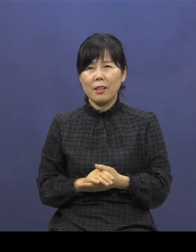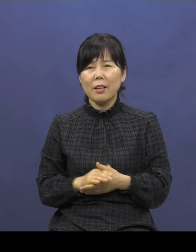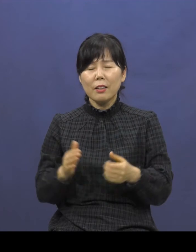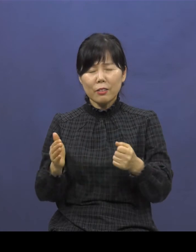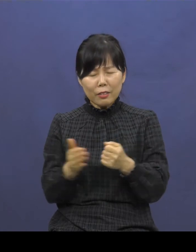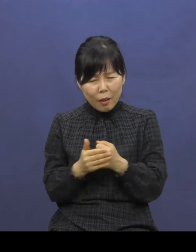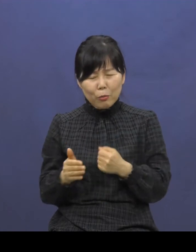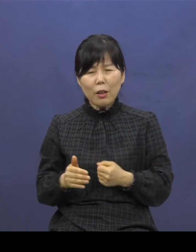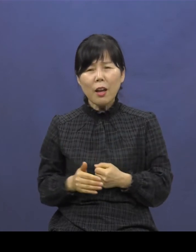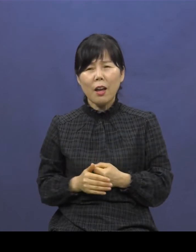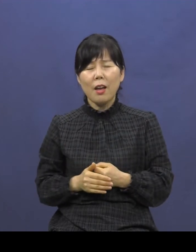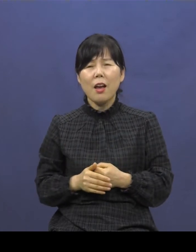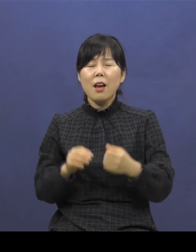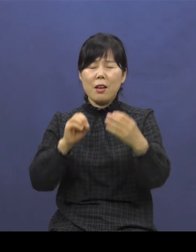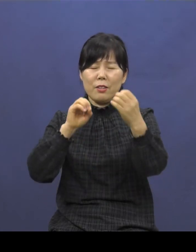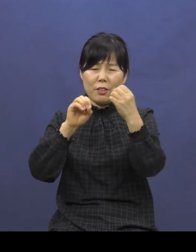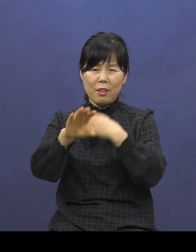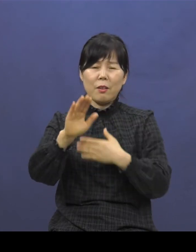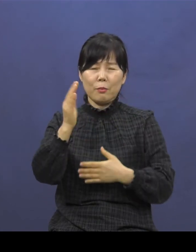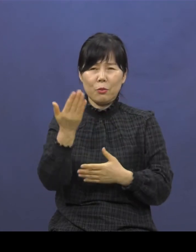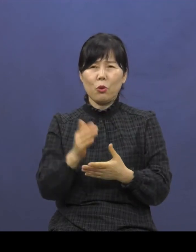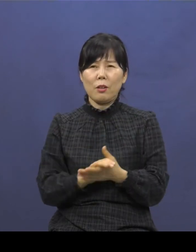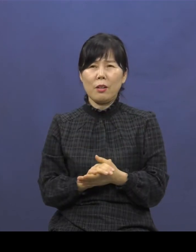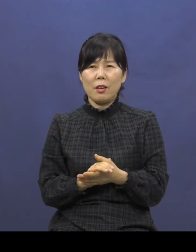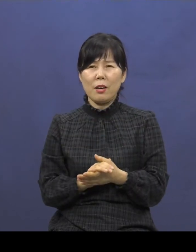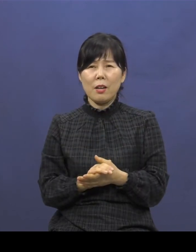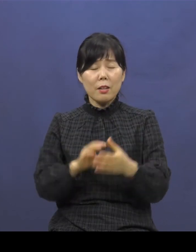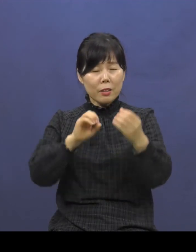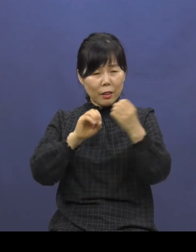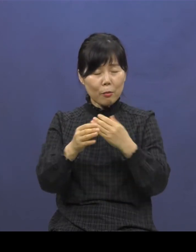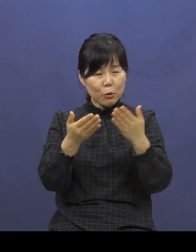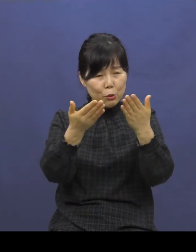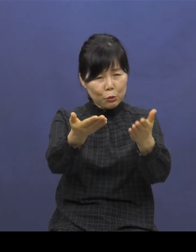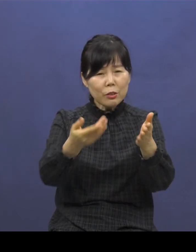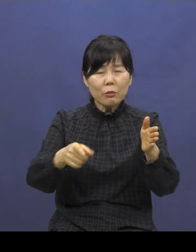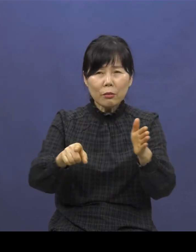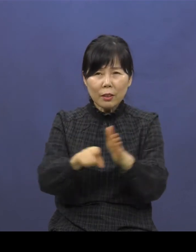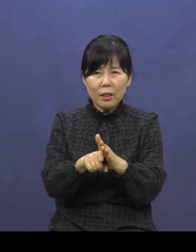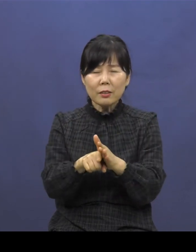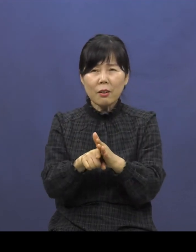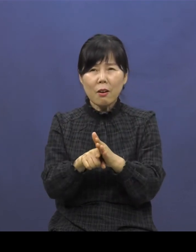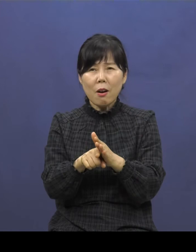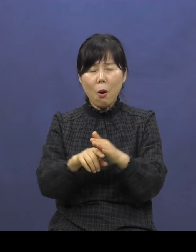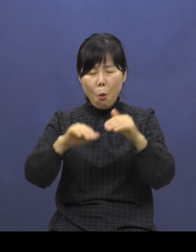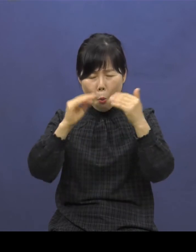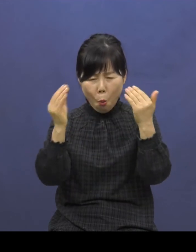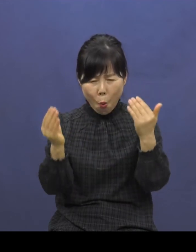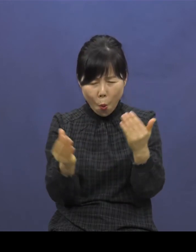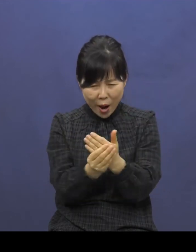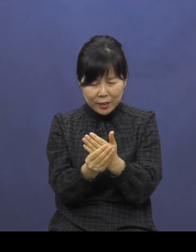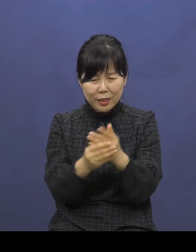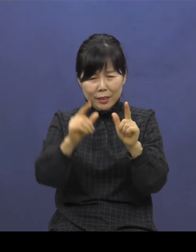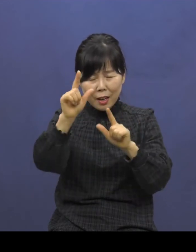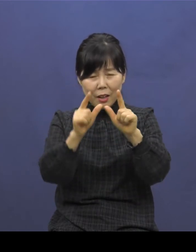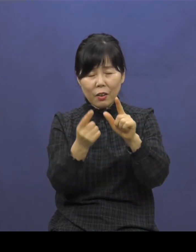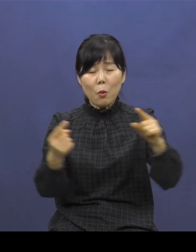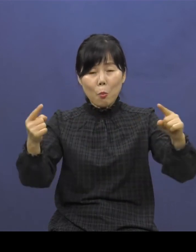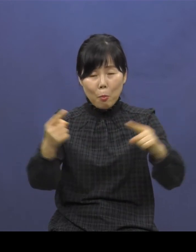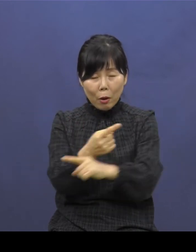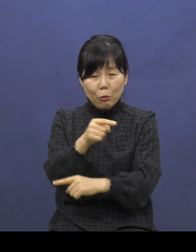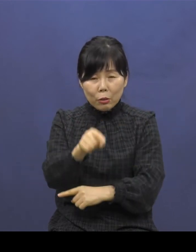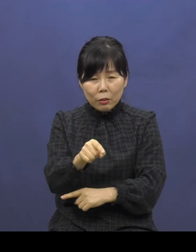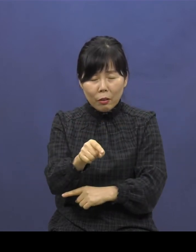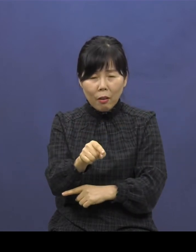그러니까 이것이 바로 대답이 되는 것이고요. 바로 그 대답을 주기 위해서 역전, 그 상황을 뒤집는